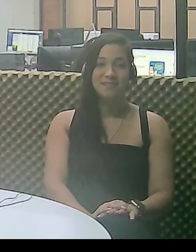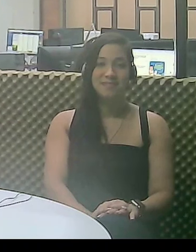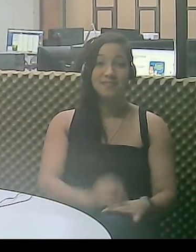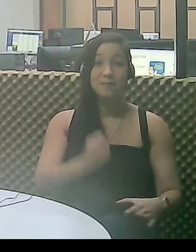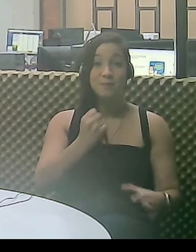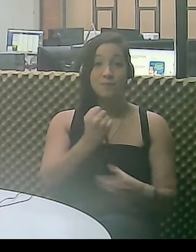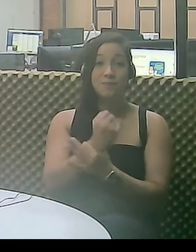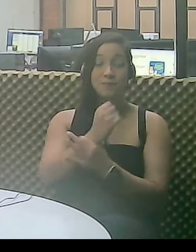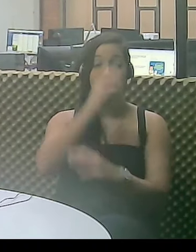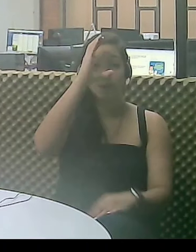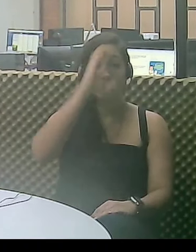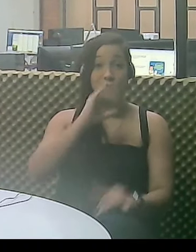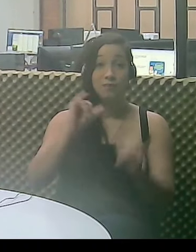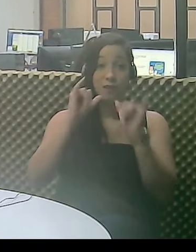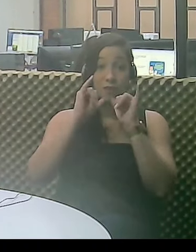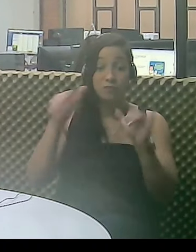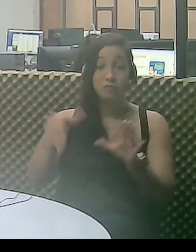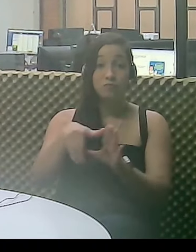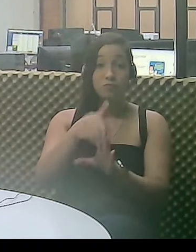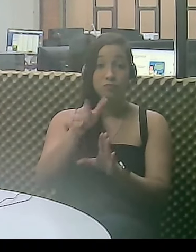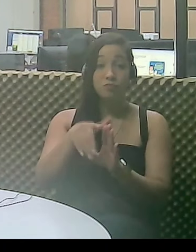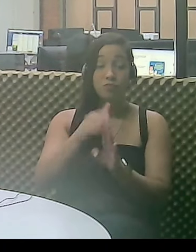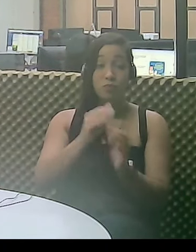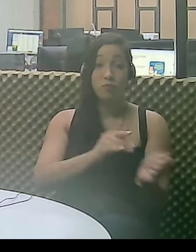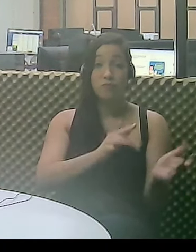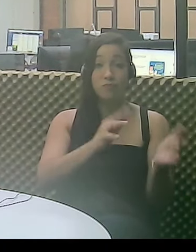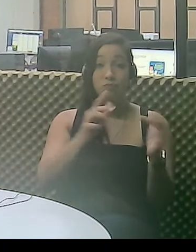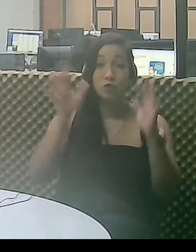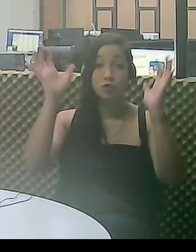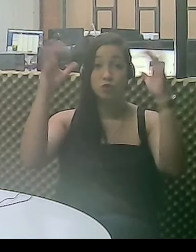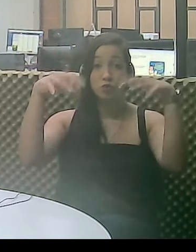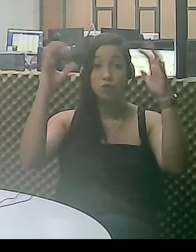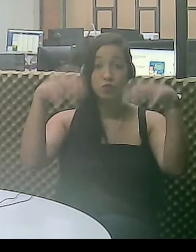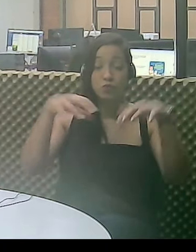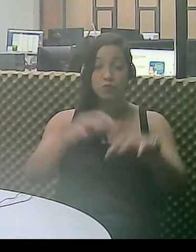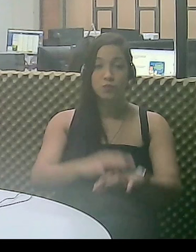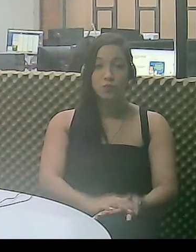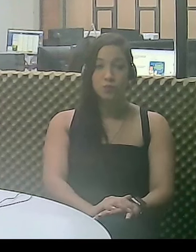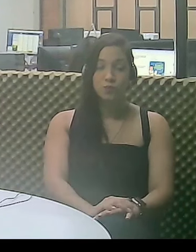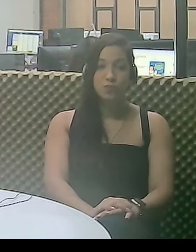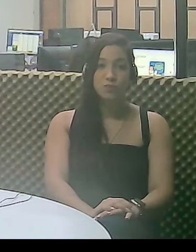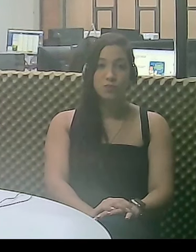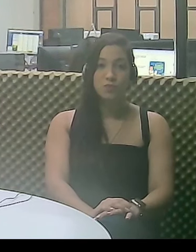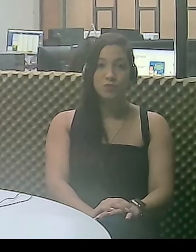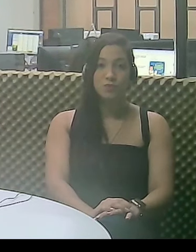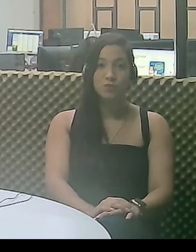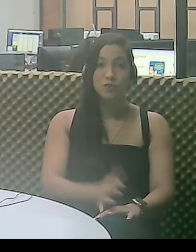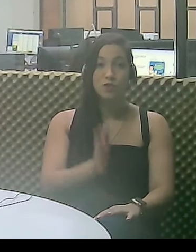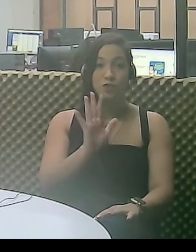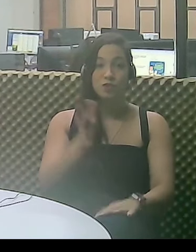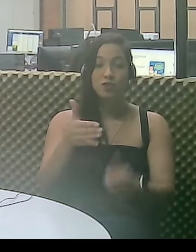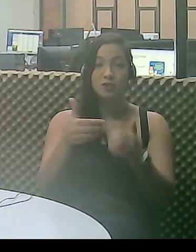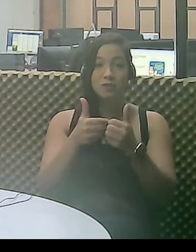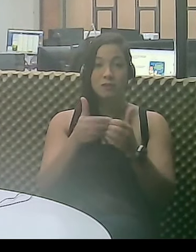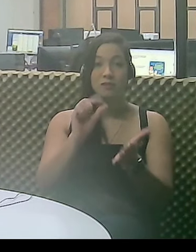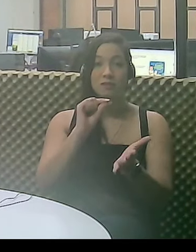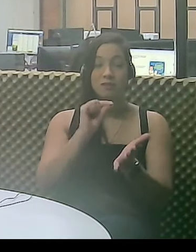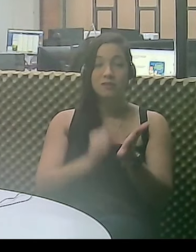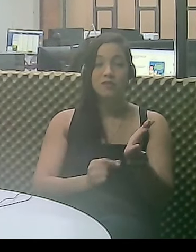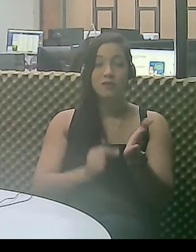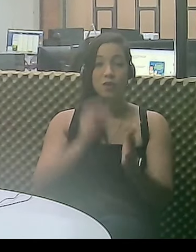Defesa Civil reforça orientações para o período chuvoso. E ainda, já está aberto o cadastro